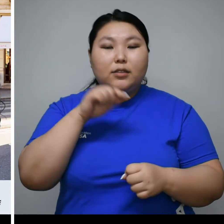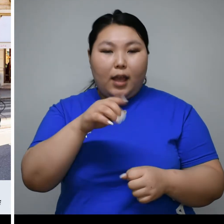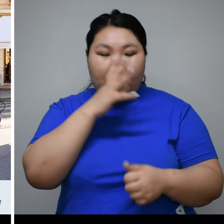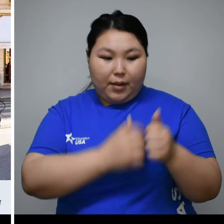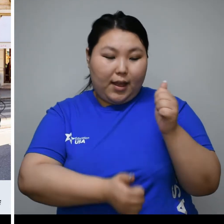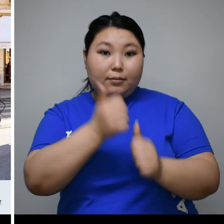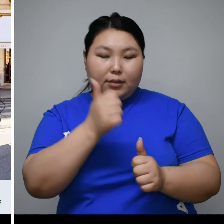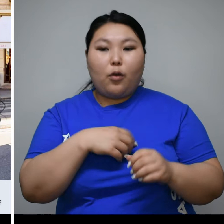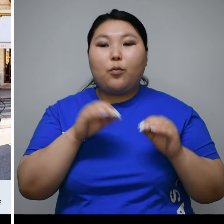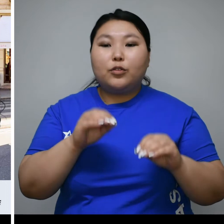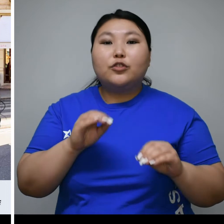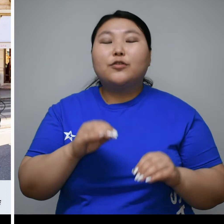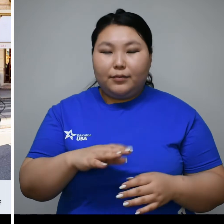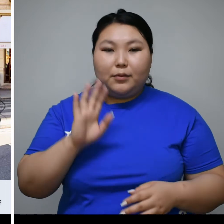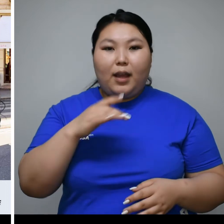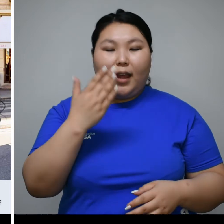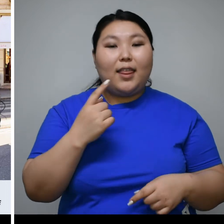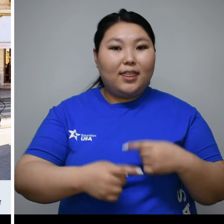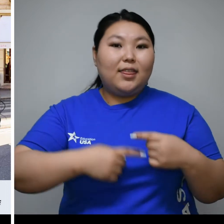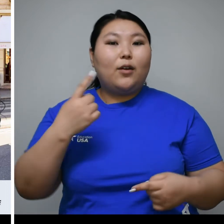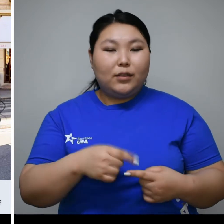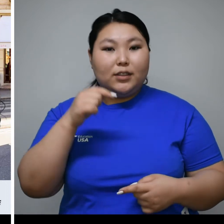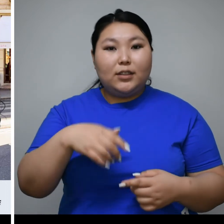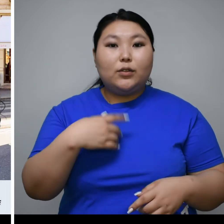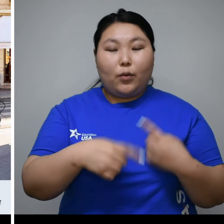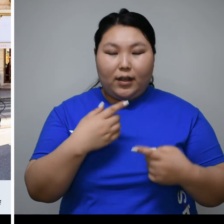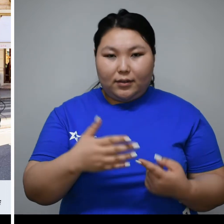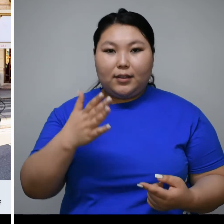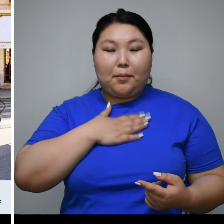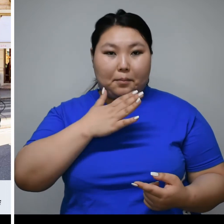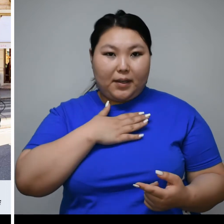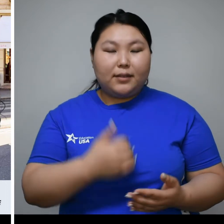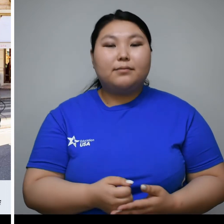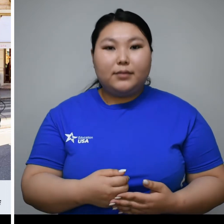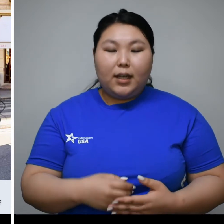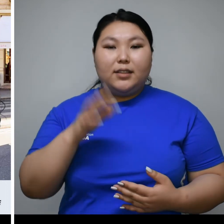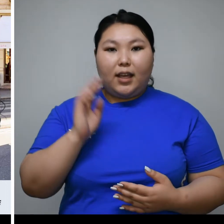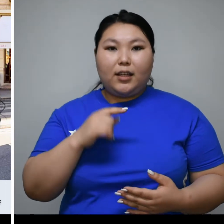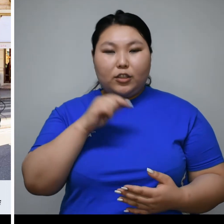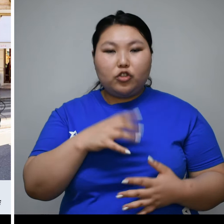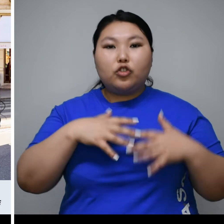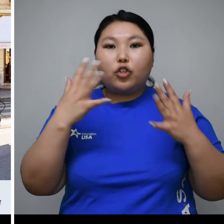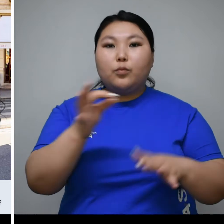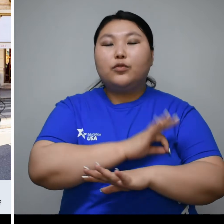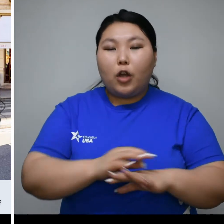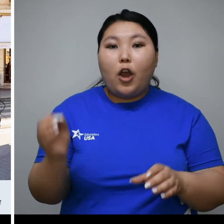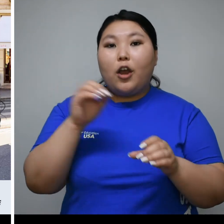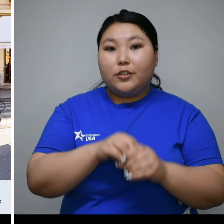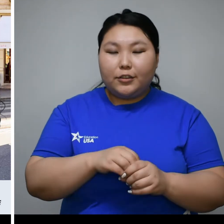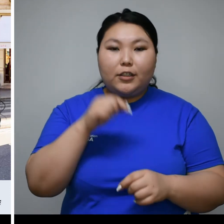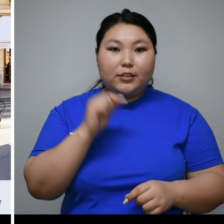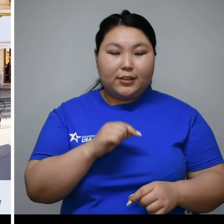ажиллаад тэгээ тэр нь амжилттай болсон болохоор та илүү яг энэ талаар намайг тий яг ингээд энэ том